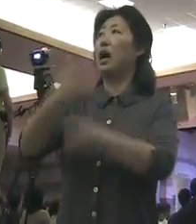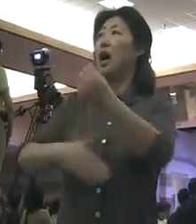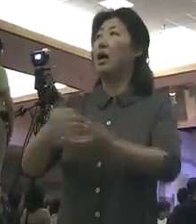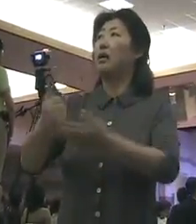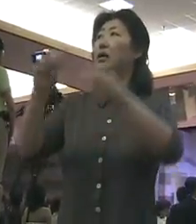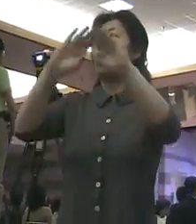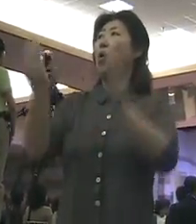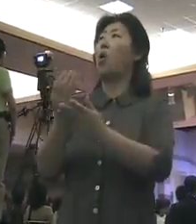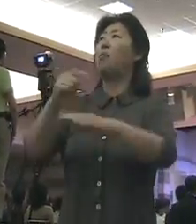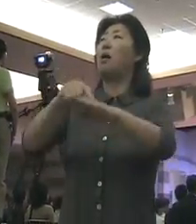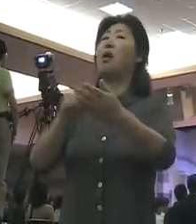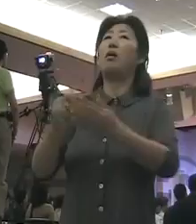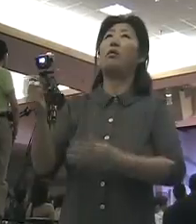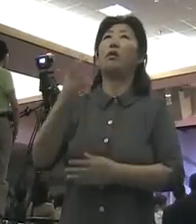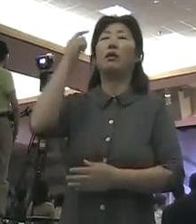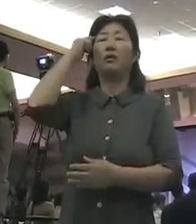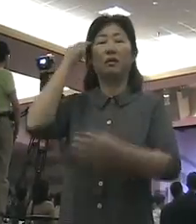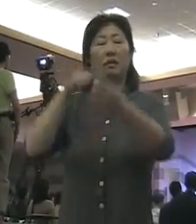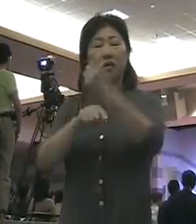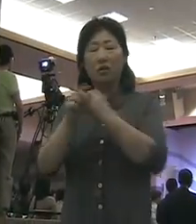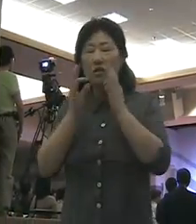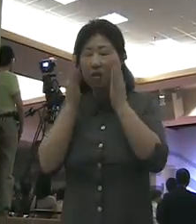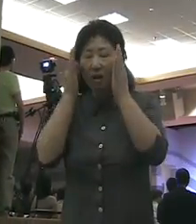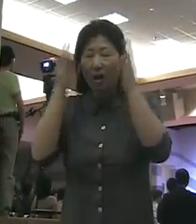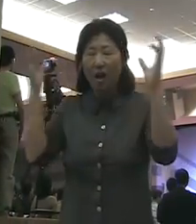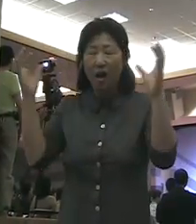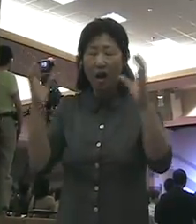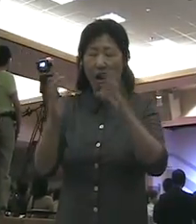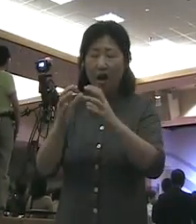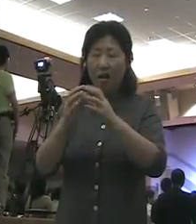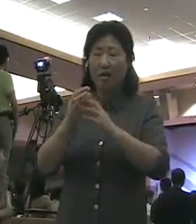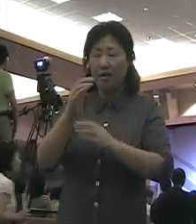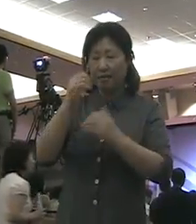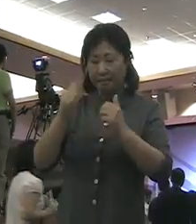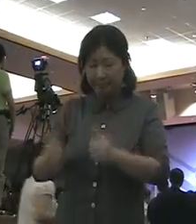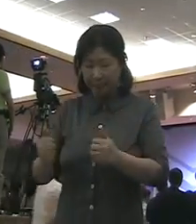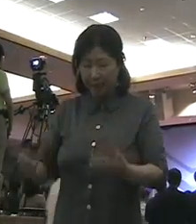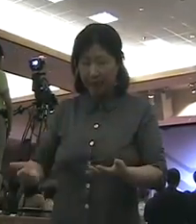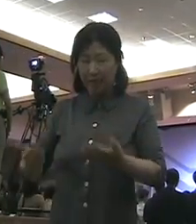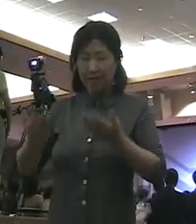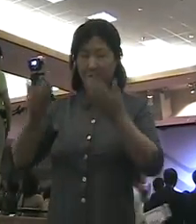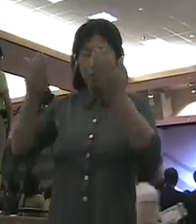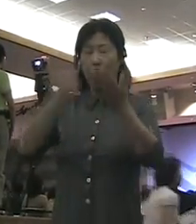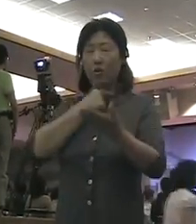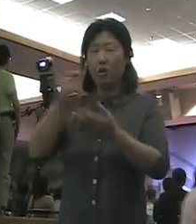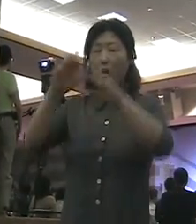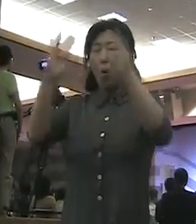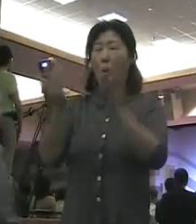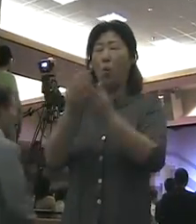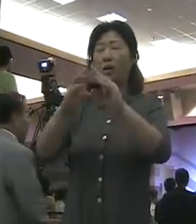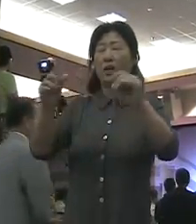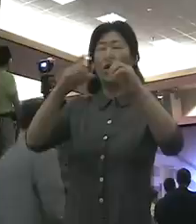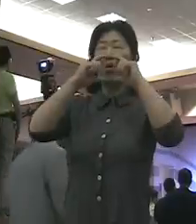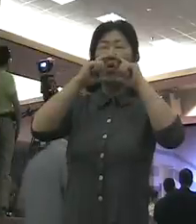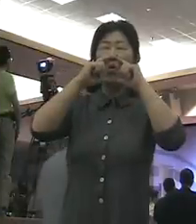온 마음과 뜻과 정성을 다하여 경배하기를 원합니다. 온 땅이여 주님께 외쳐라.